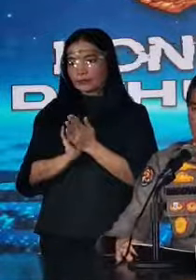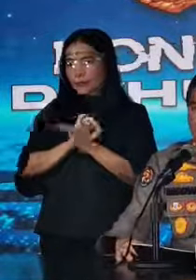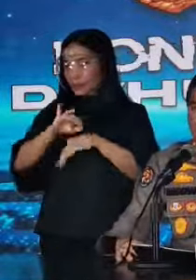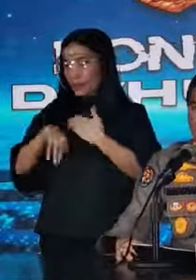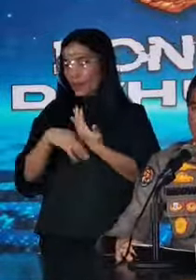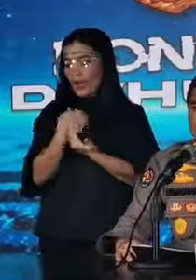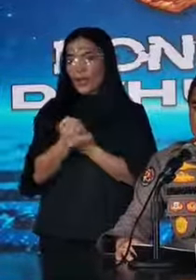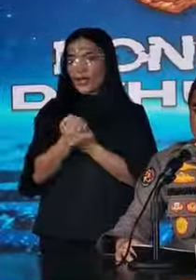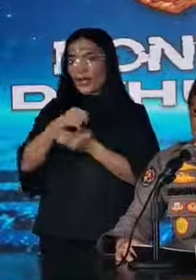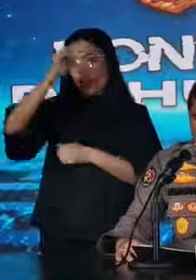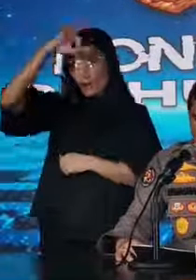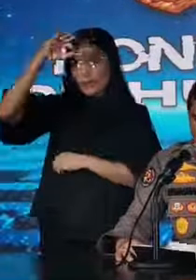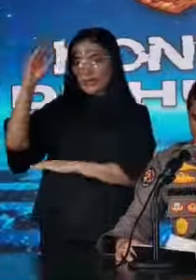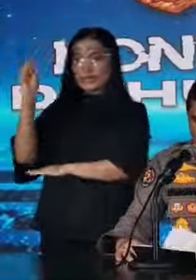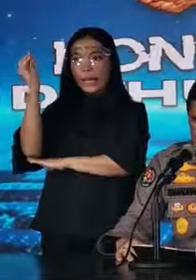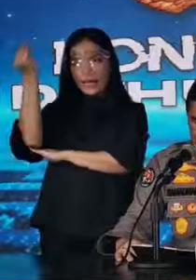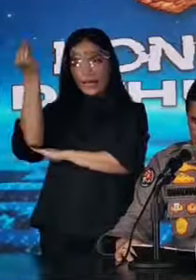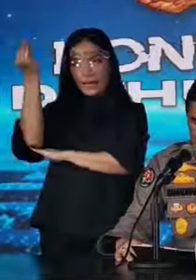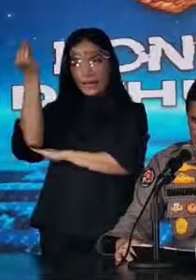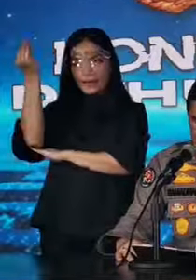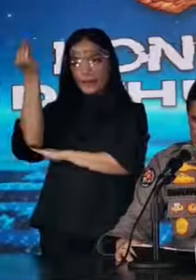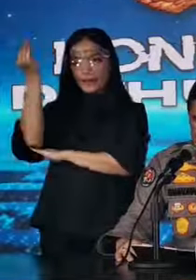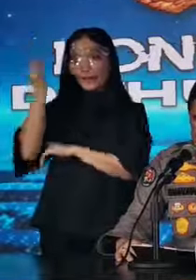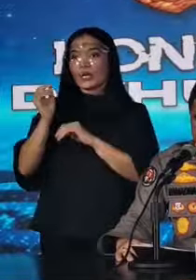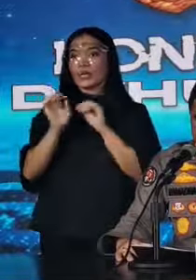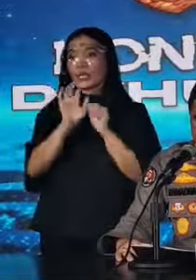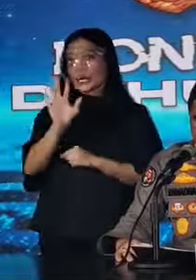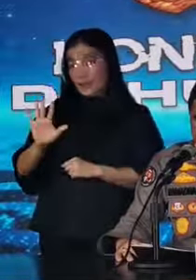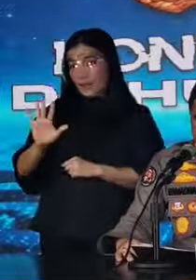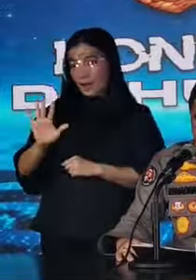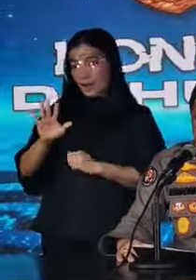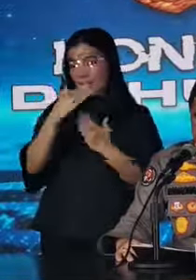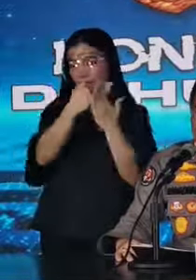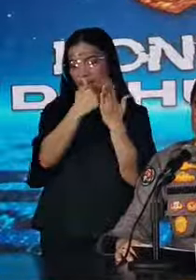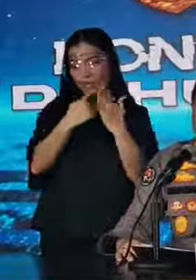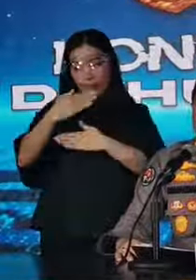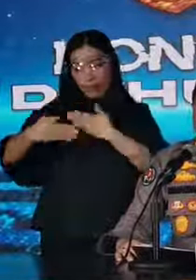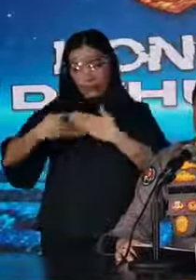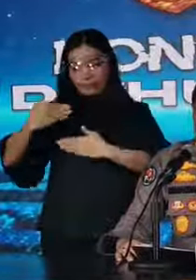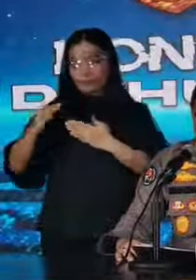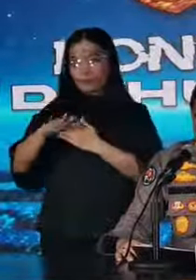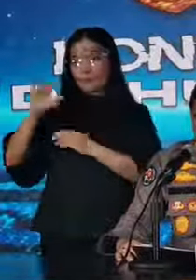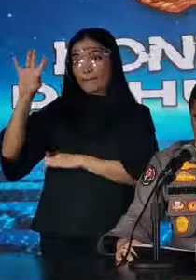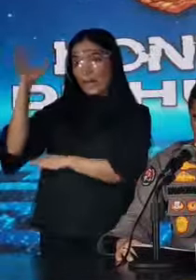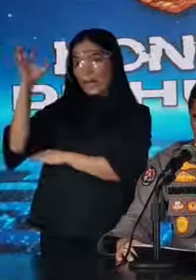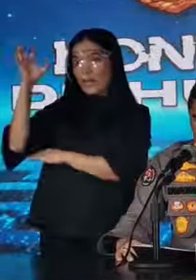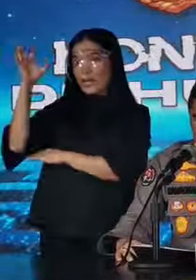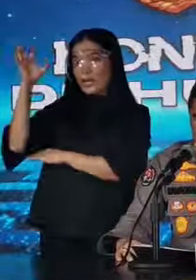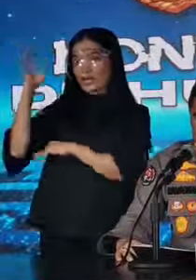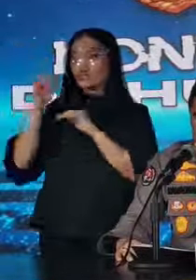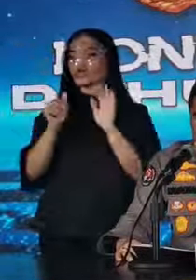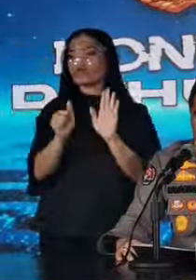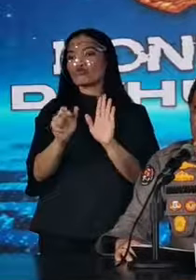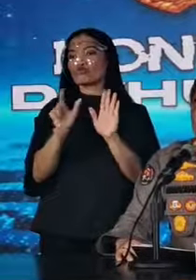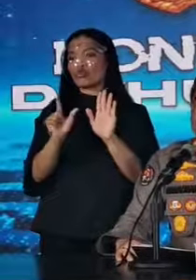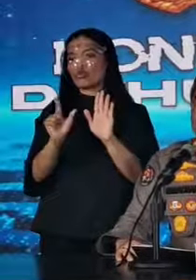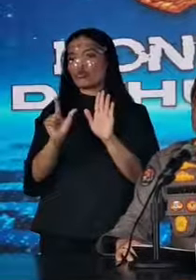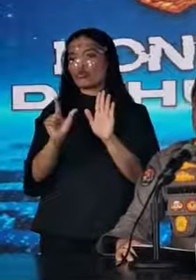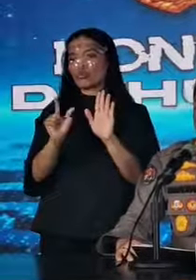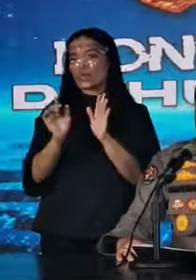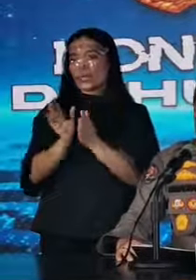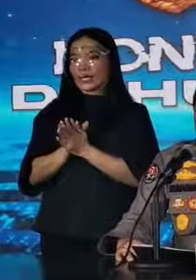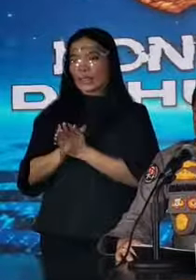dilakukan oleh Polda Metro Jaya 5 kegiatan, Polda Banten 7 kegiatan,